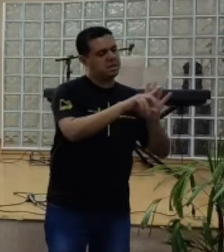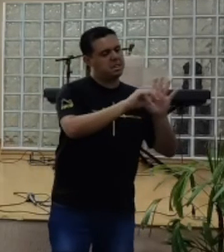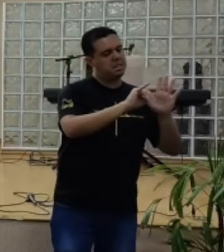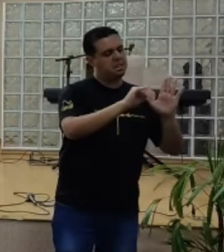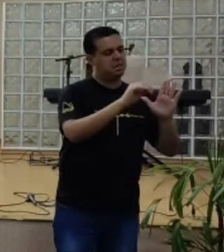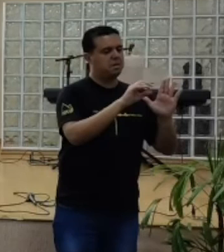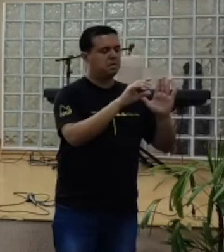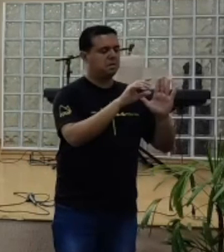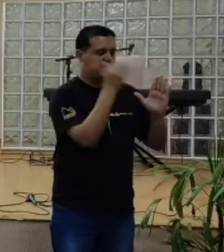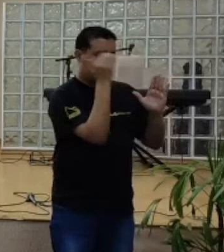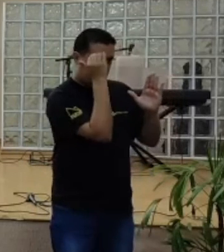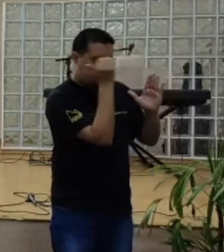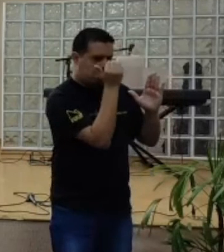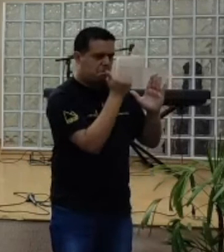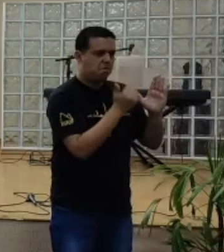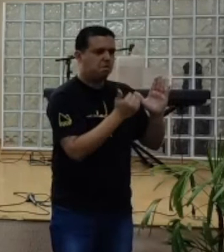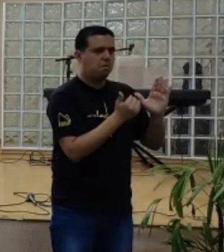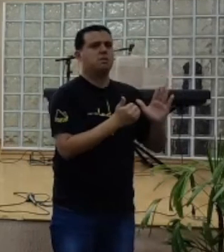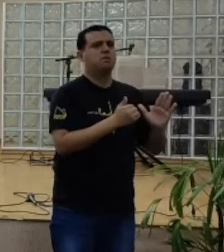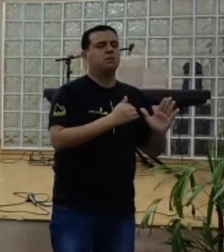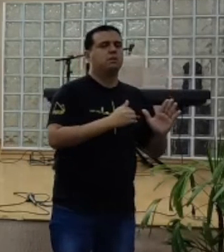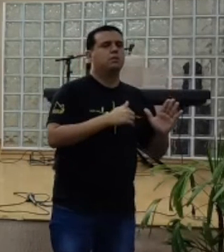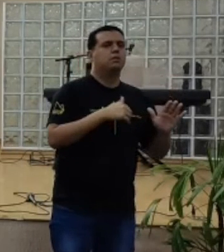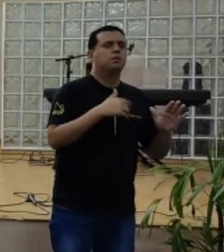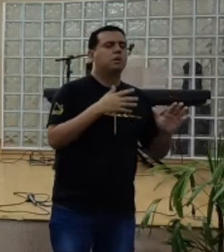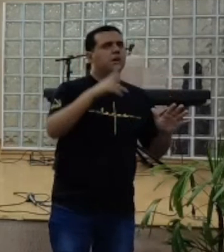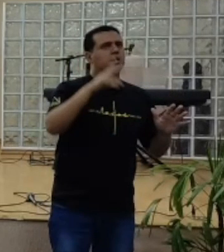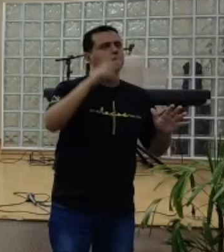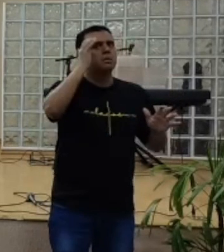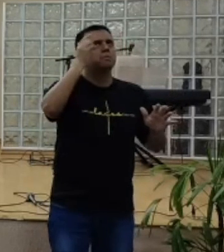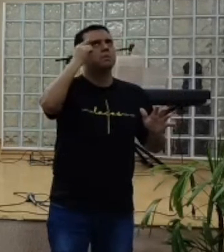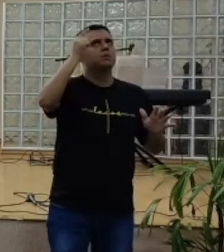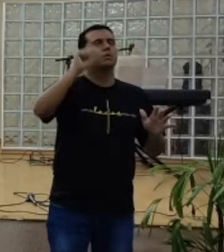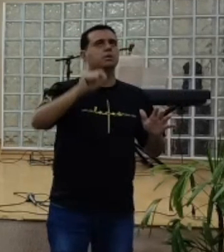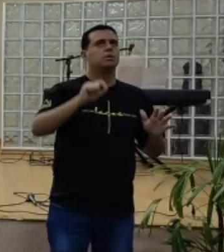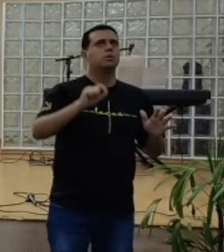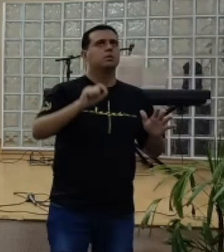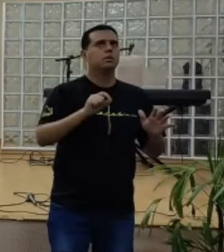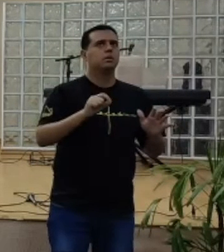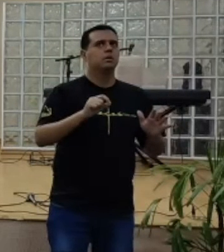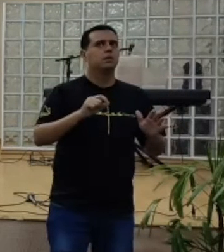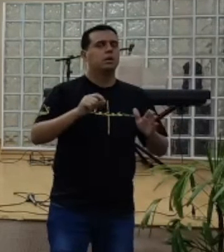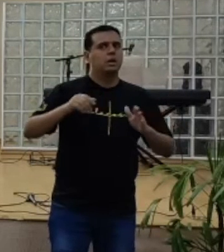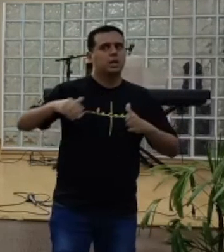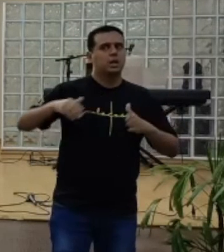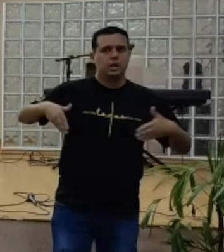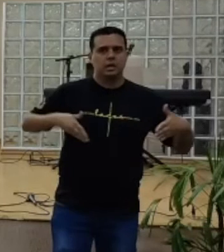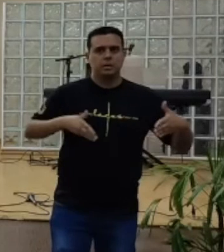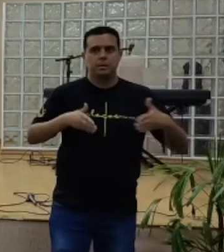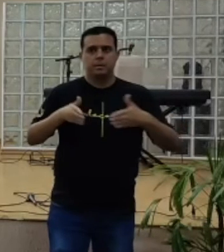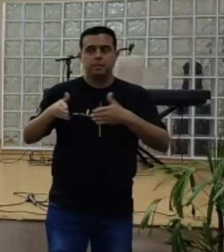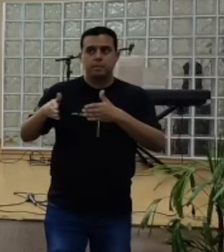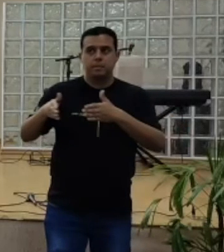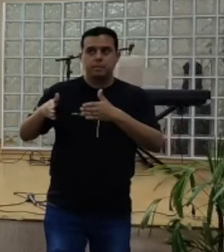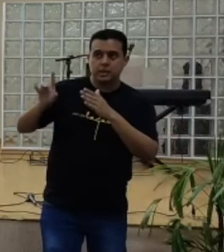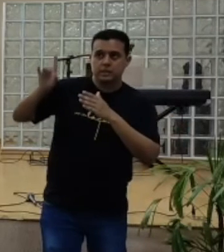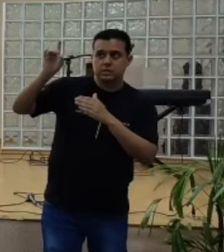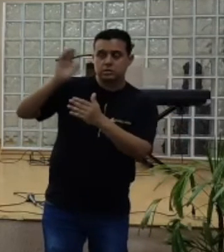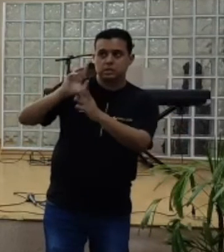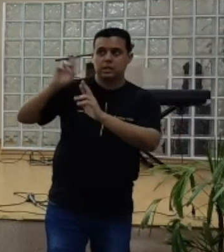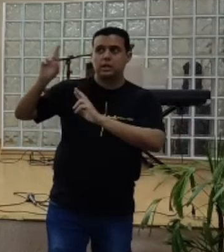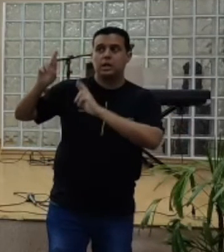que imaginam que o caminho para Deus passa pela observância de determinadas